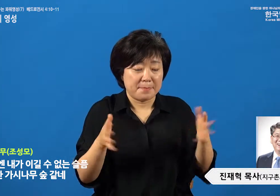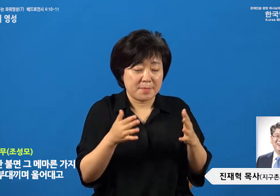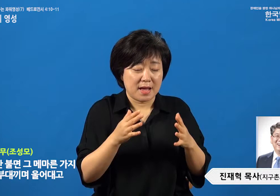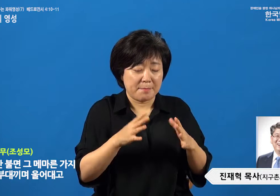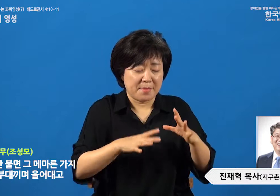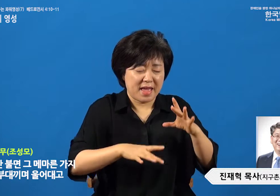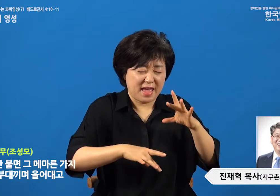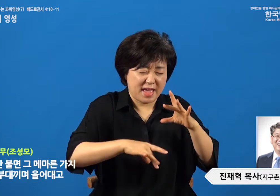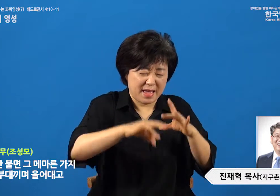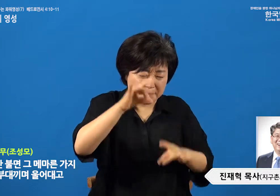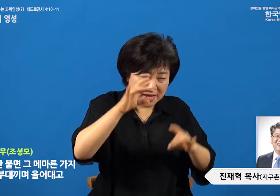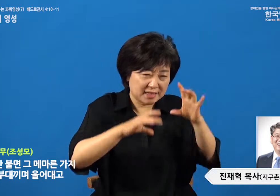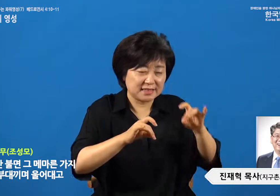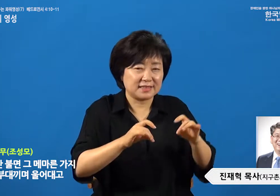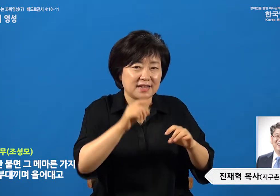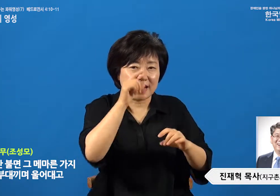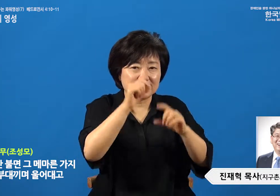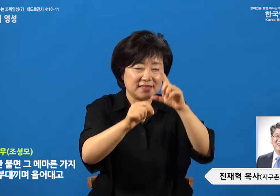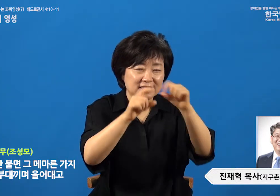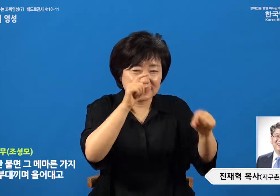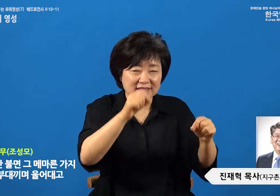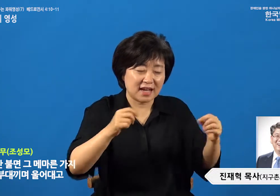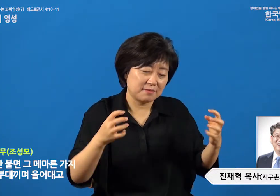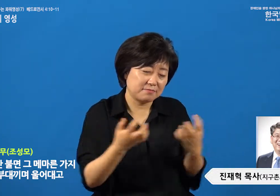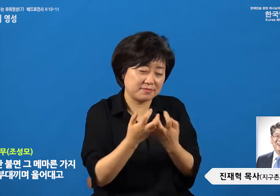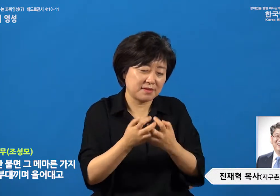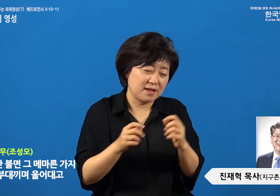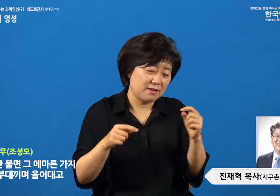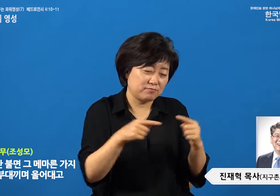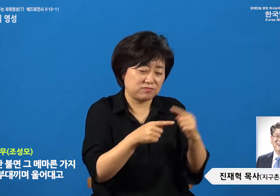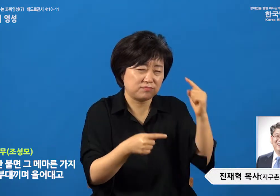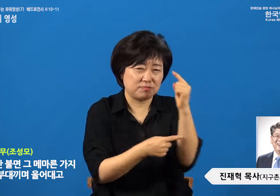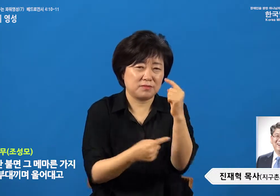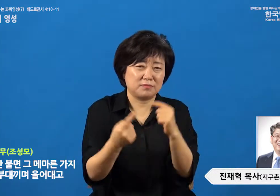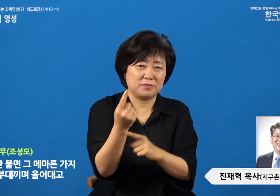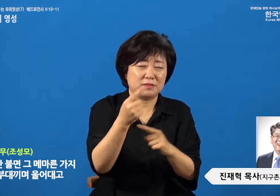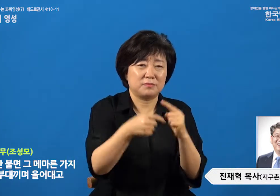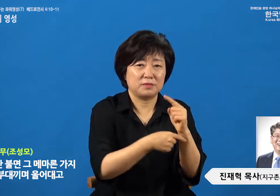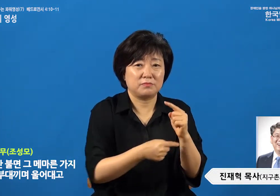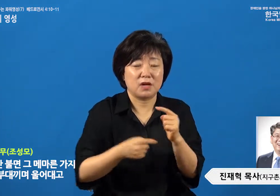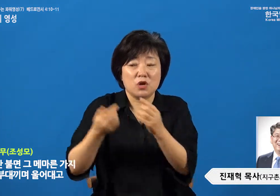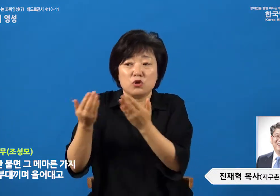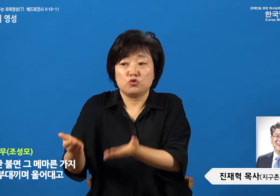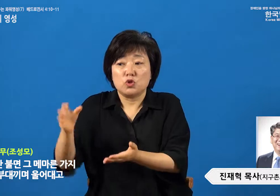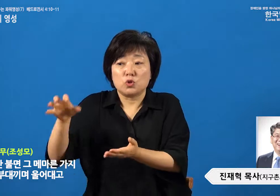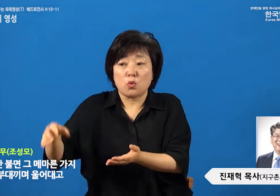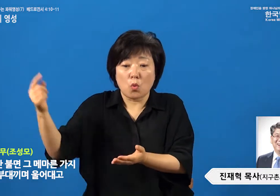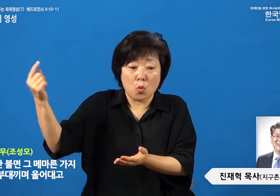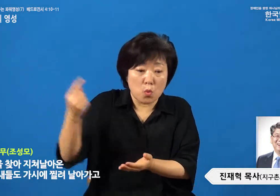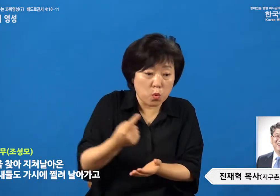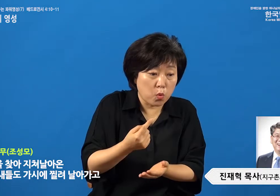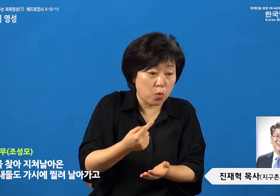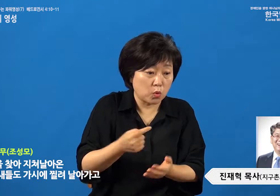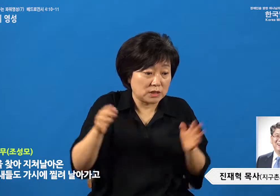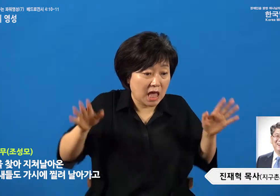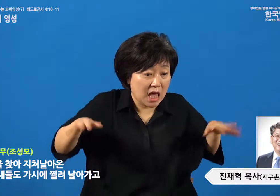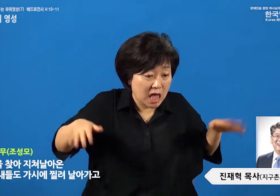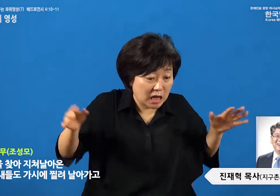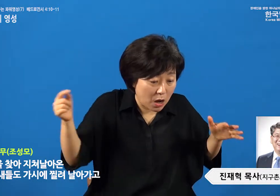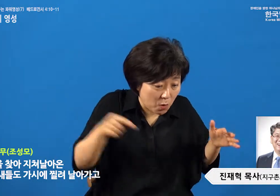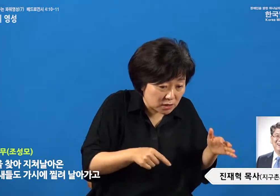서로 부대끼며 울어대고, 쉴 곳을 찾아 지쳐 날아온 어린 새들도 가시에 찔려